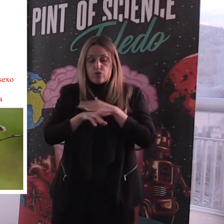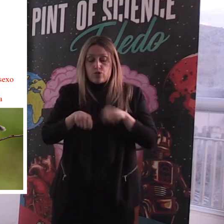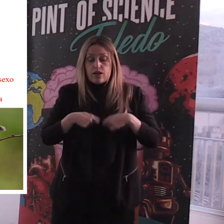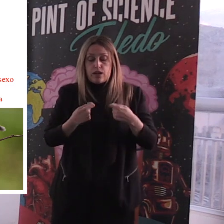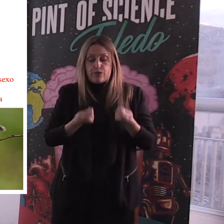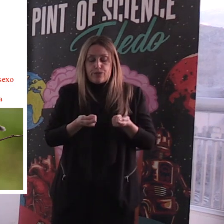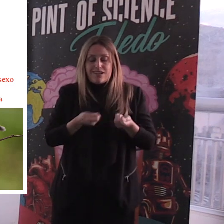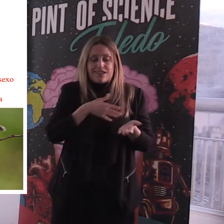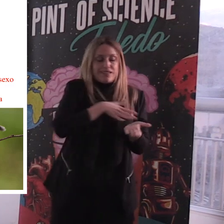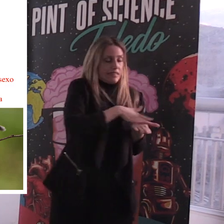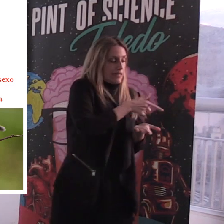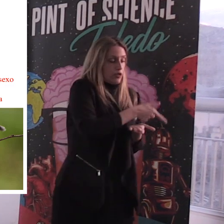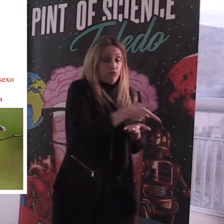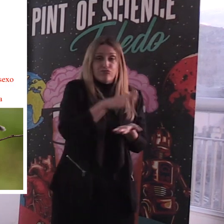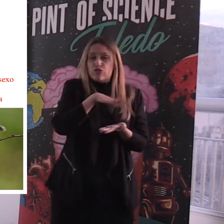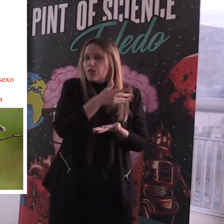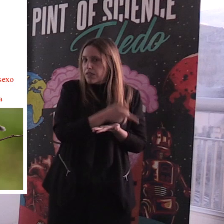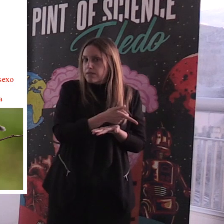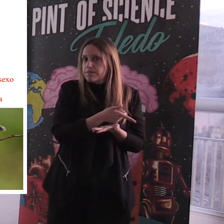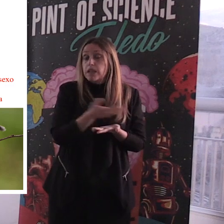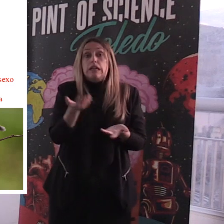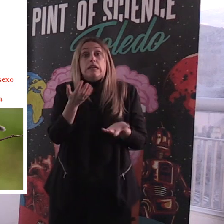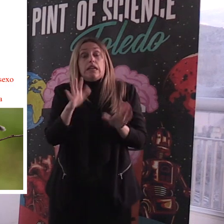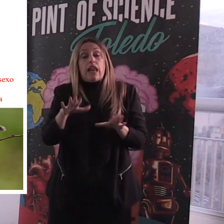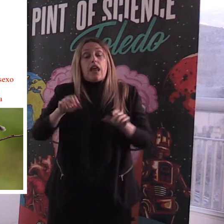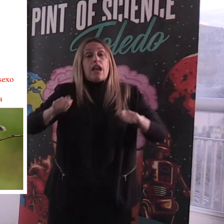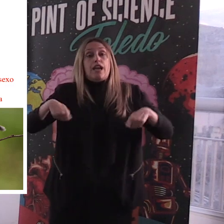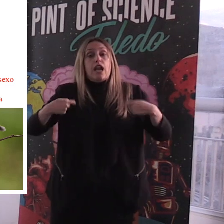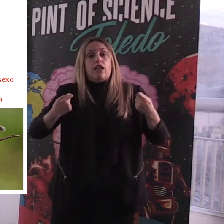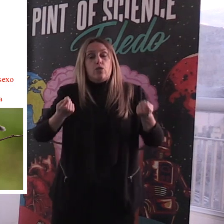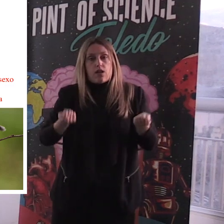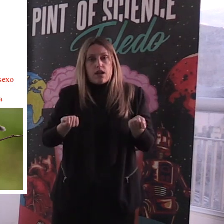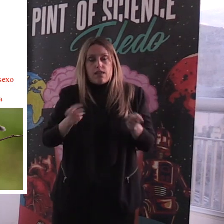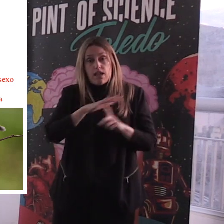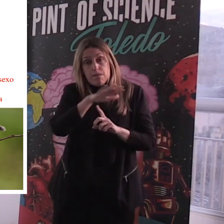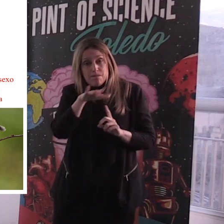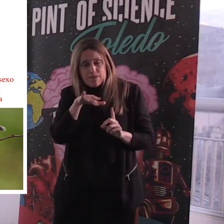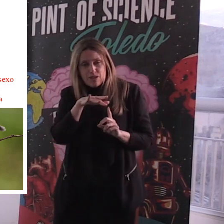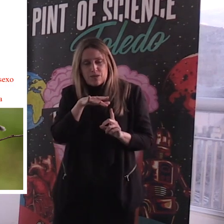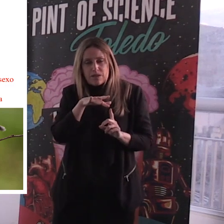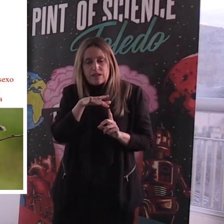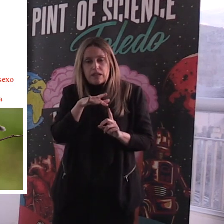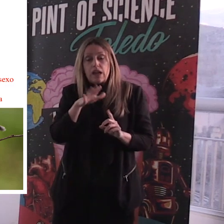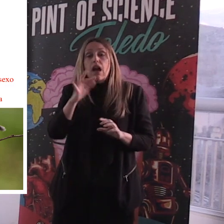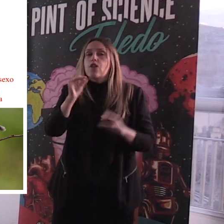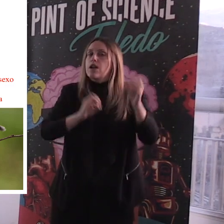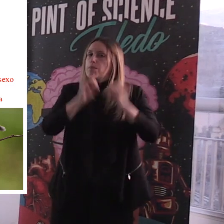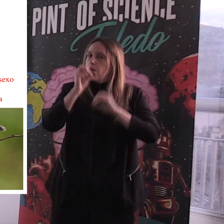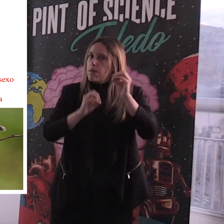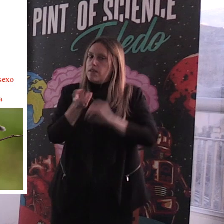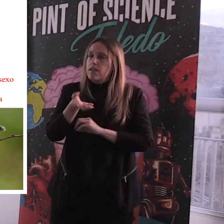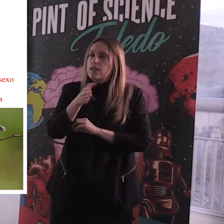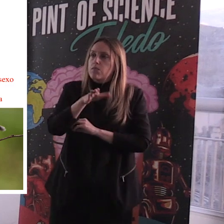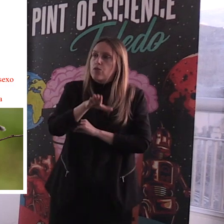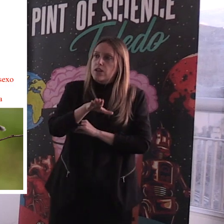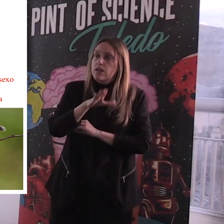naturales fisiológicos. Y sí, en la naturaleza, según la teoría de Medua, siempre hay una probabilidad de morir